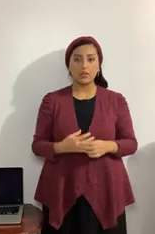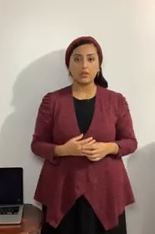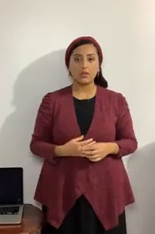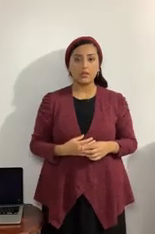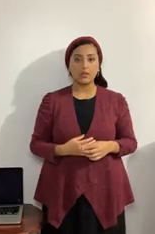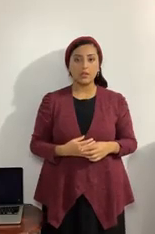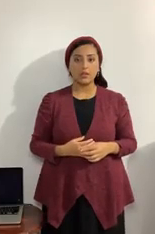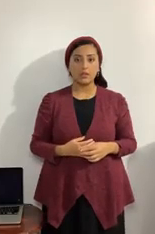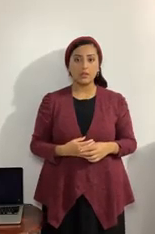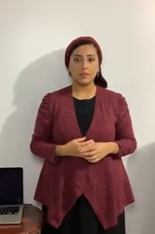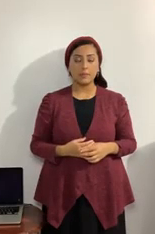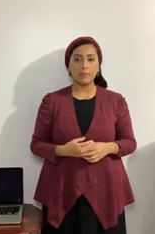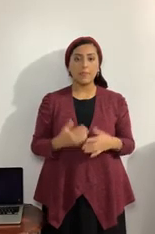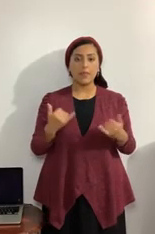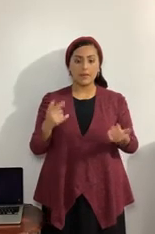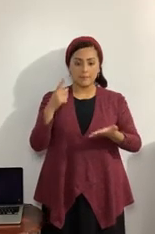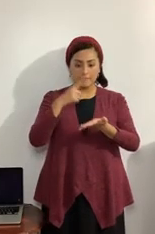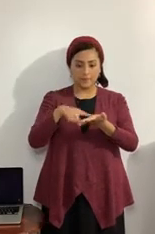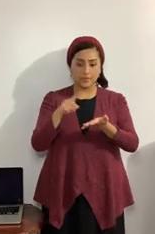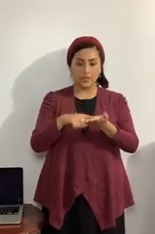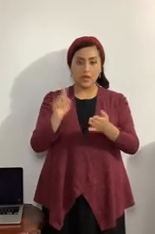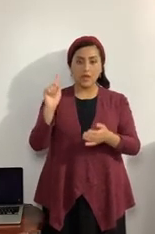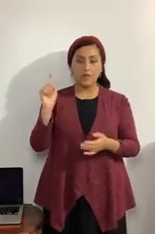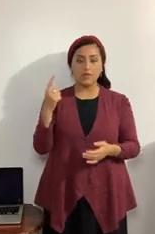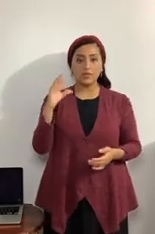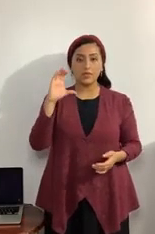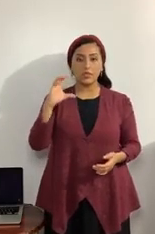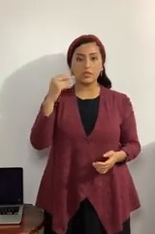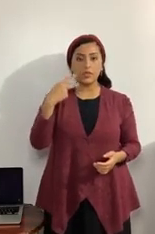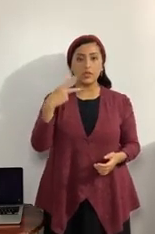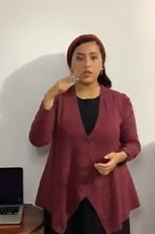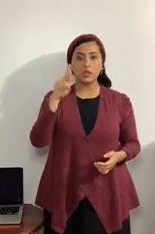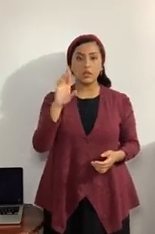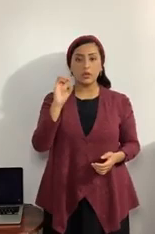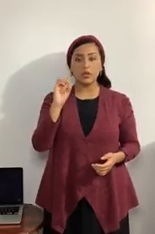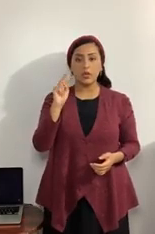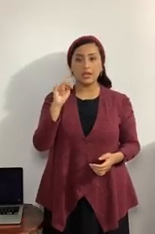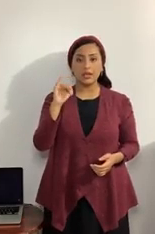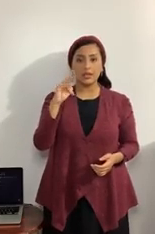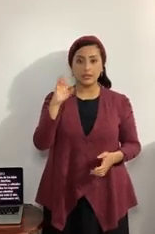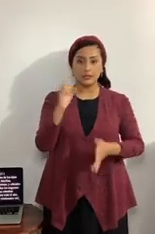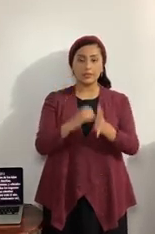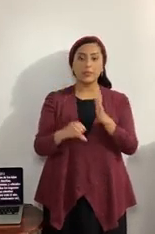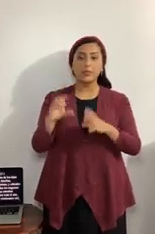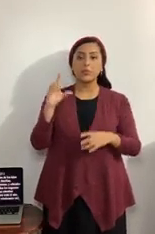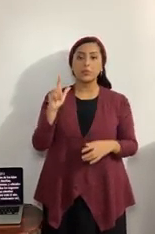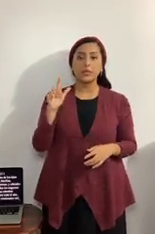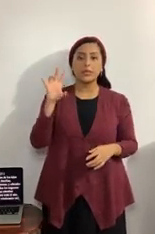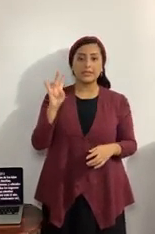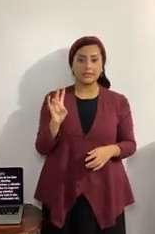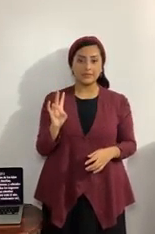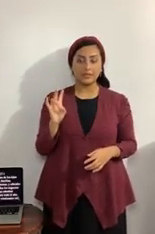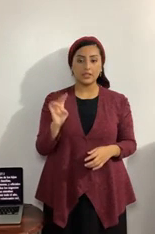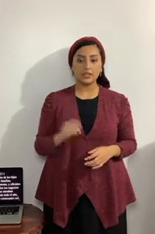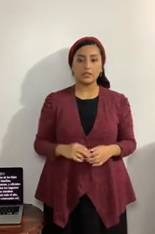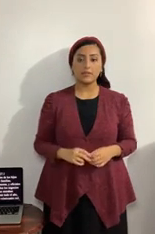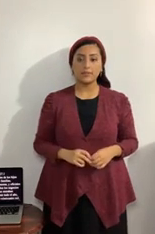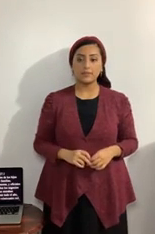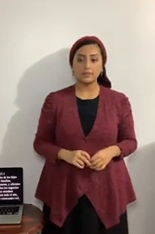Entonces vamos a Primera de Crónicas 27, Primera de Crónicas 27, verso